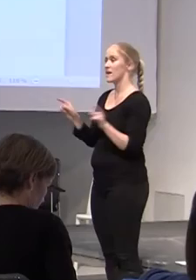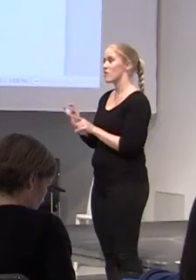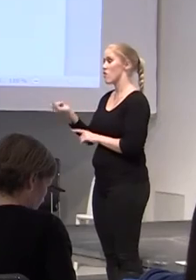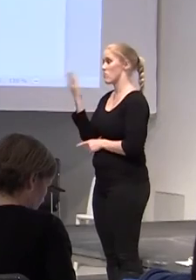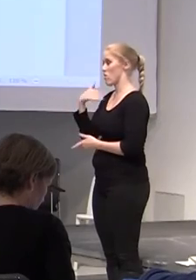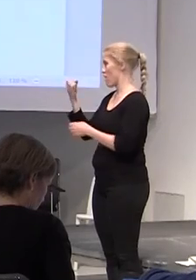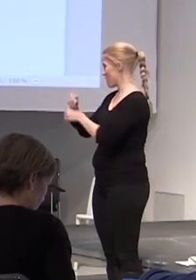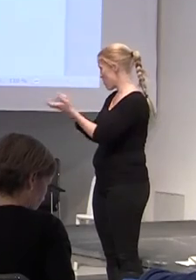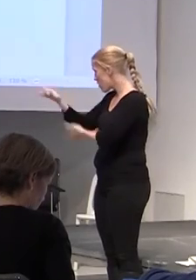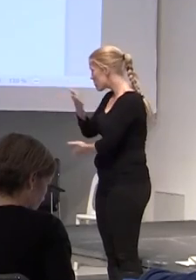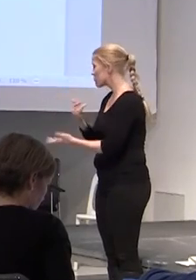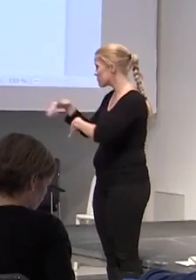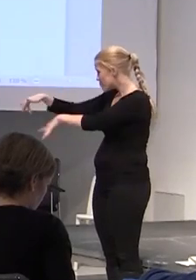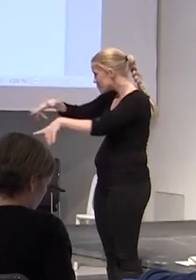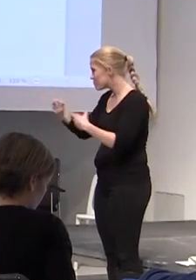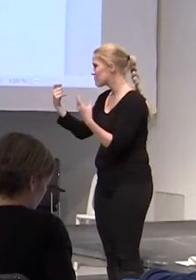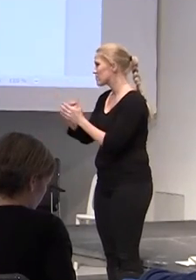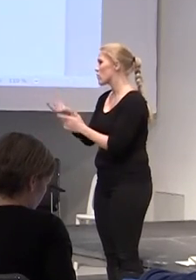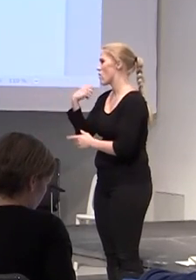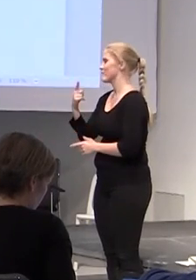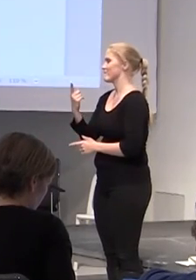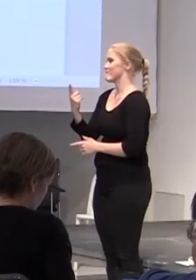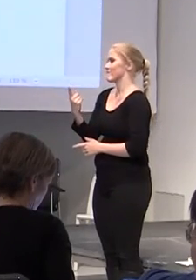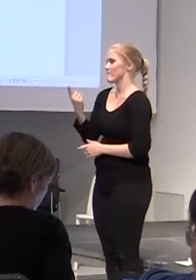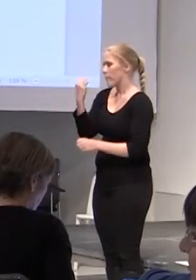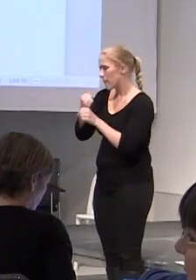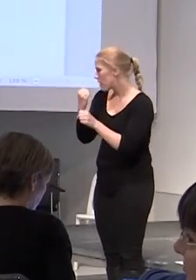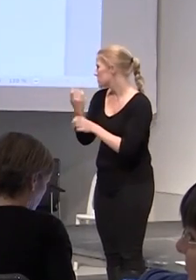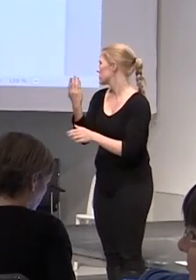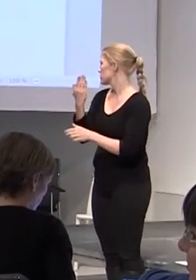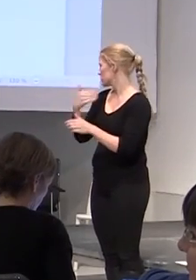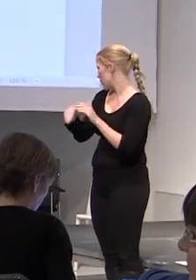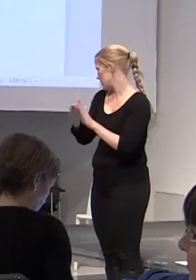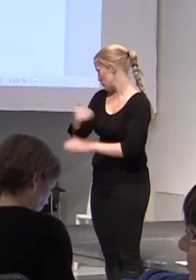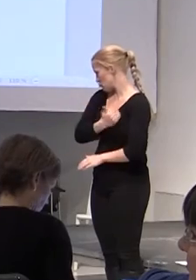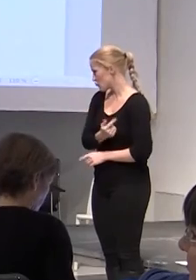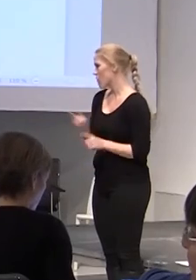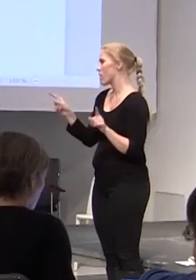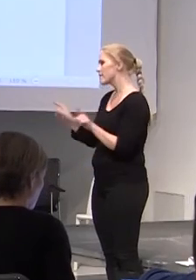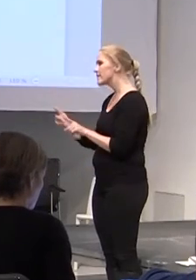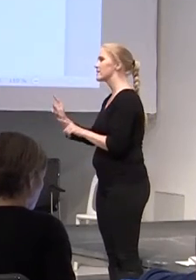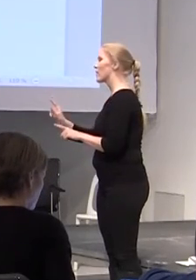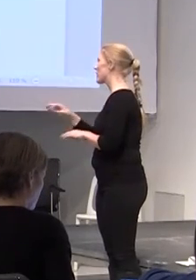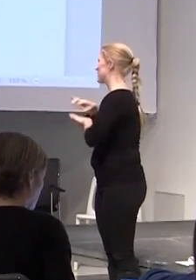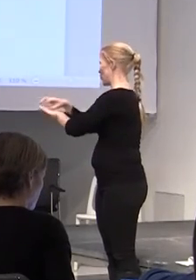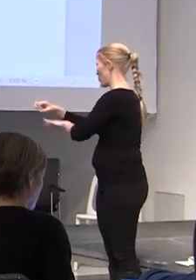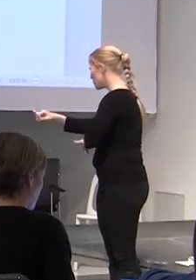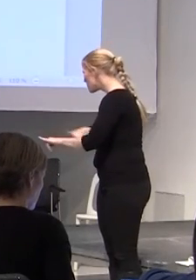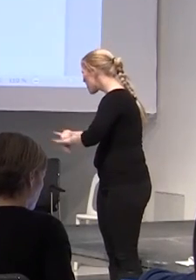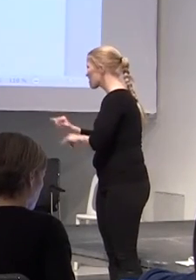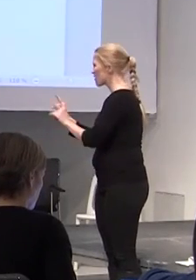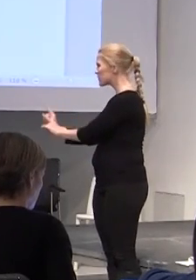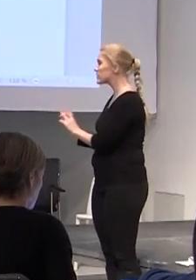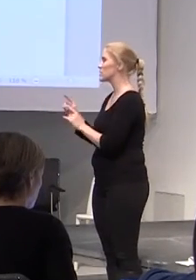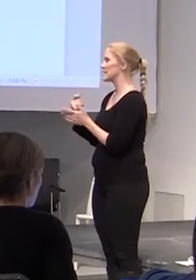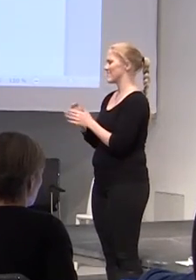poradenských zařízení, tak vedení škol a i rodičovských iniciativ vnímají, že v